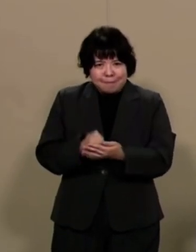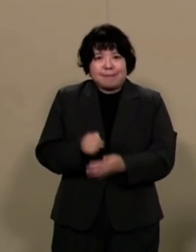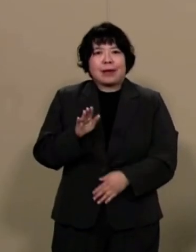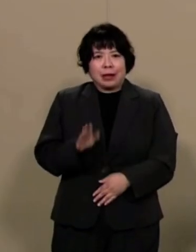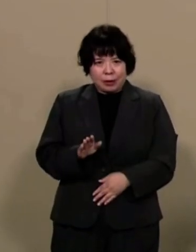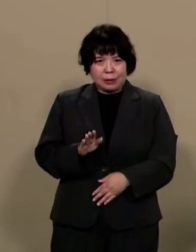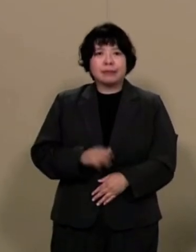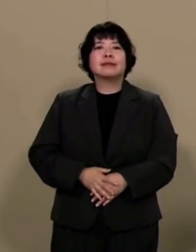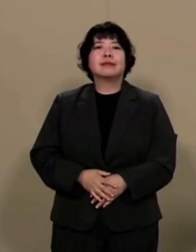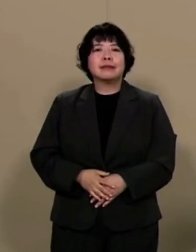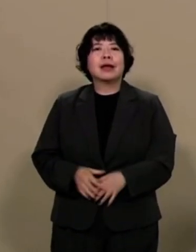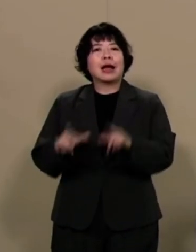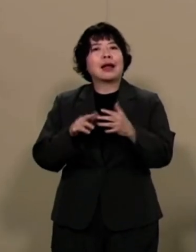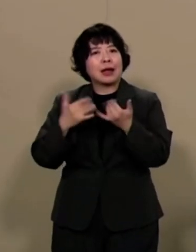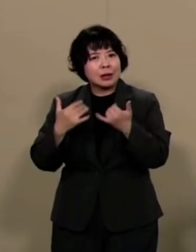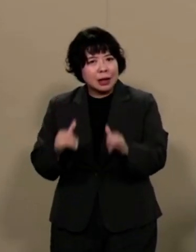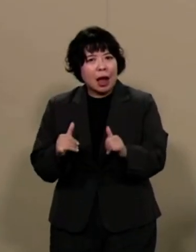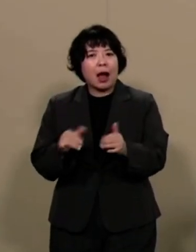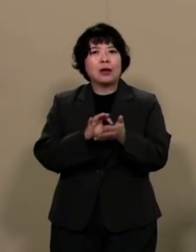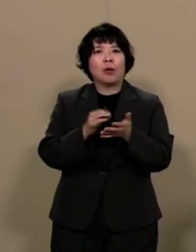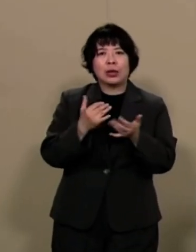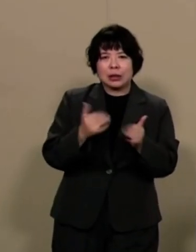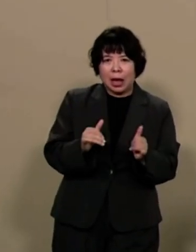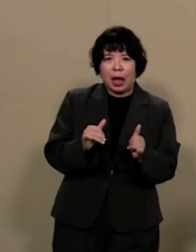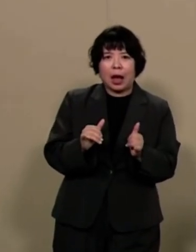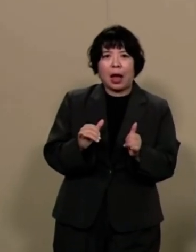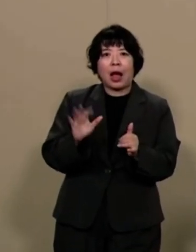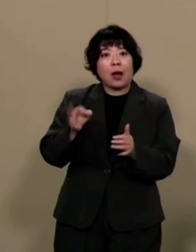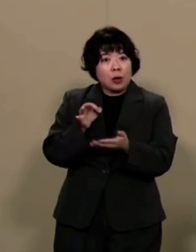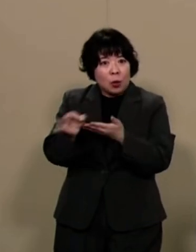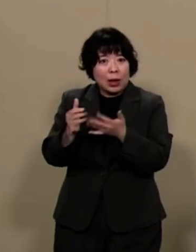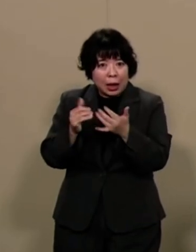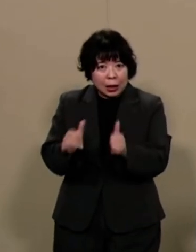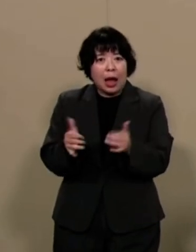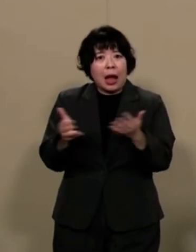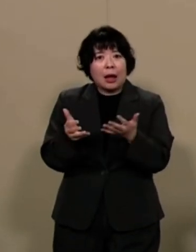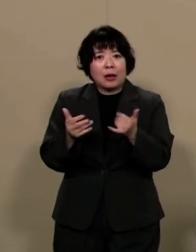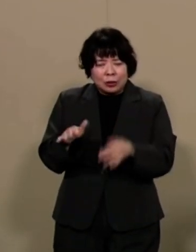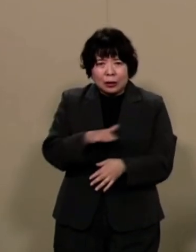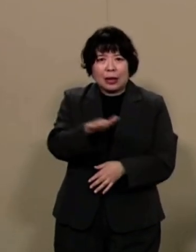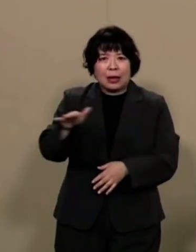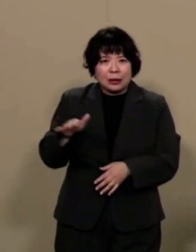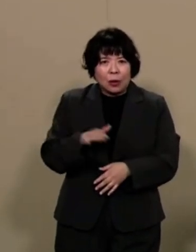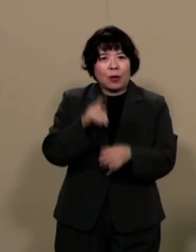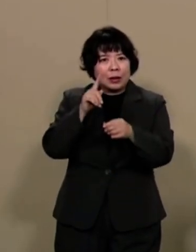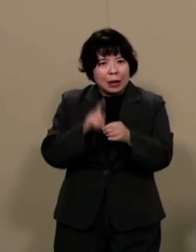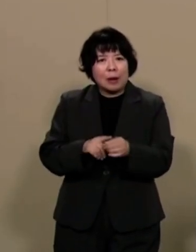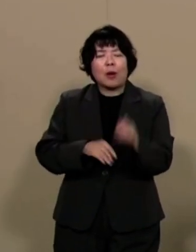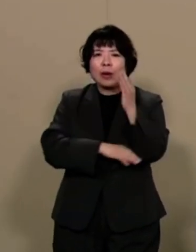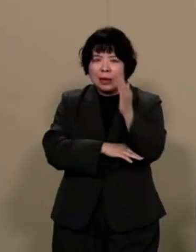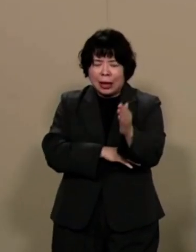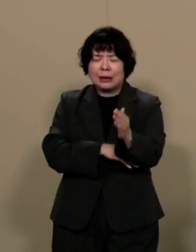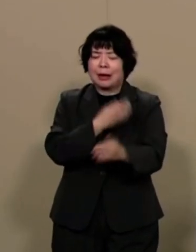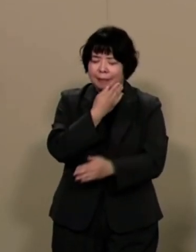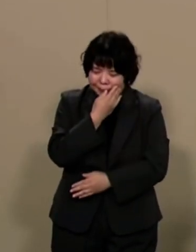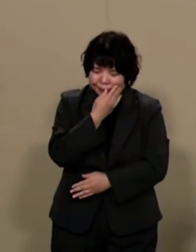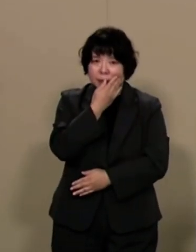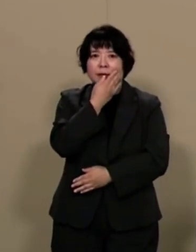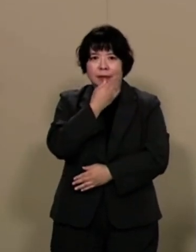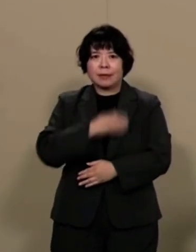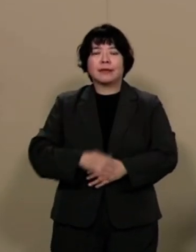ます生活者消費者納税者働く者のための政治がいかに重要であるか